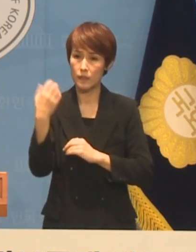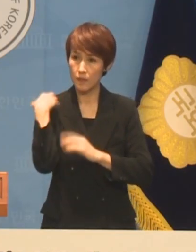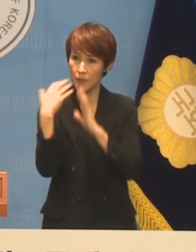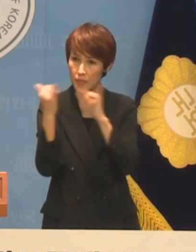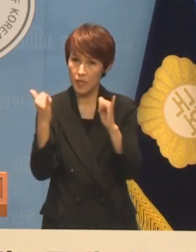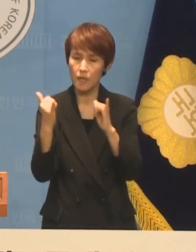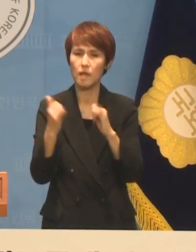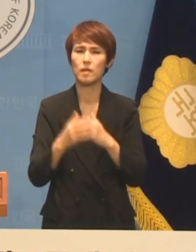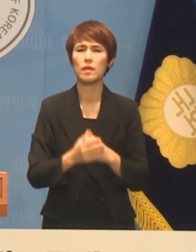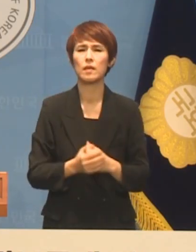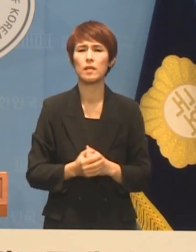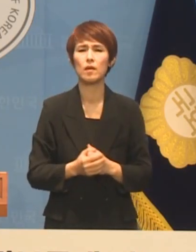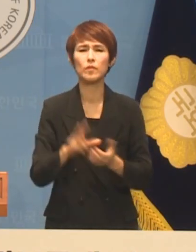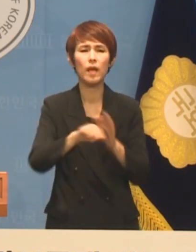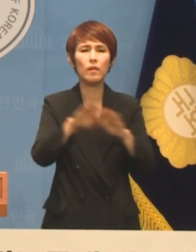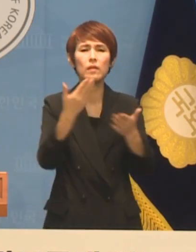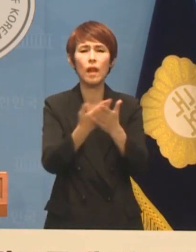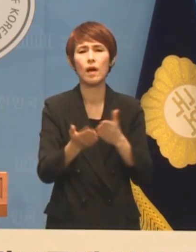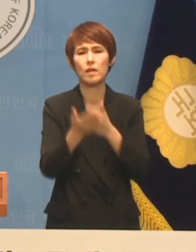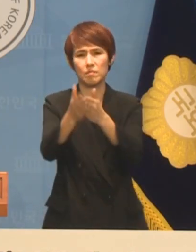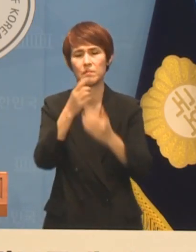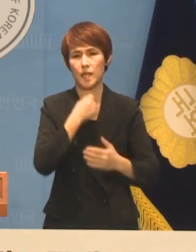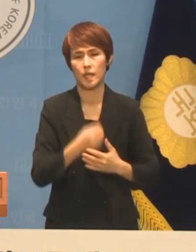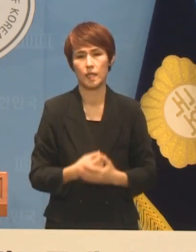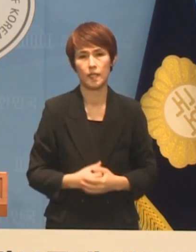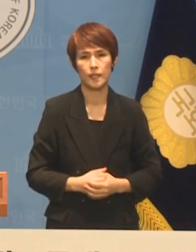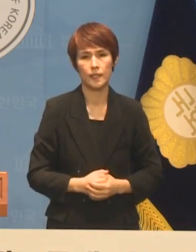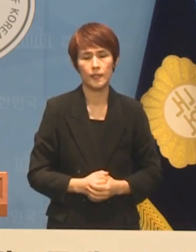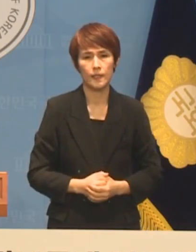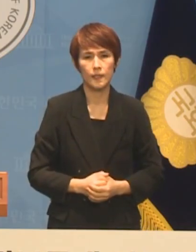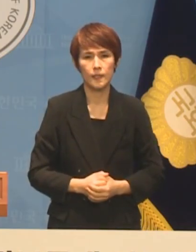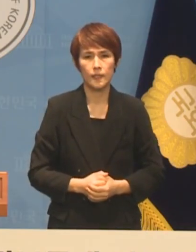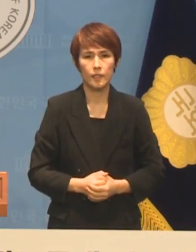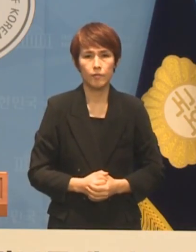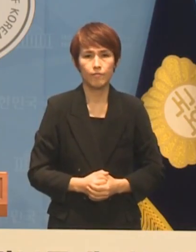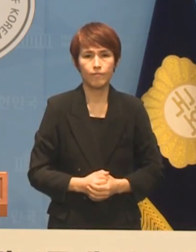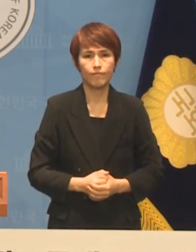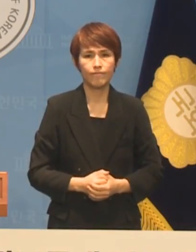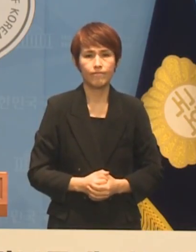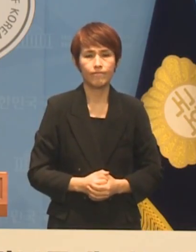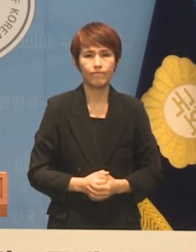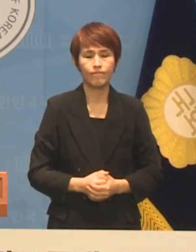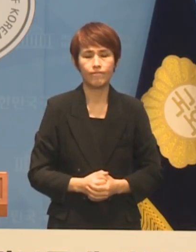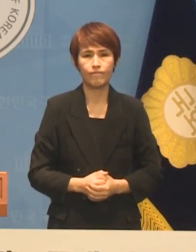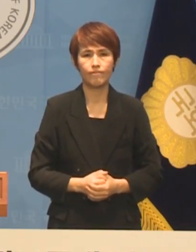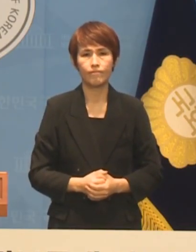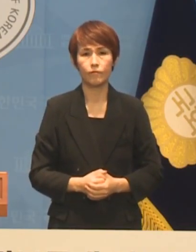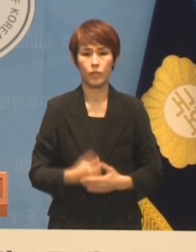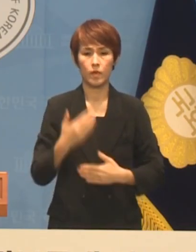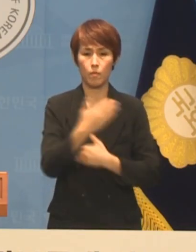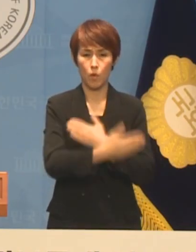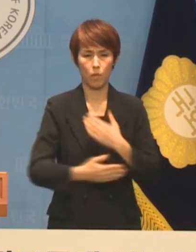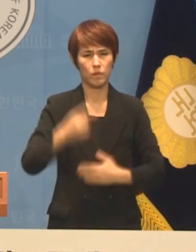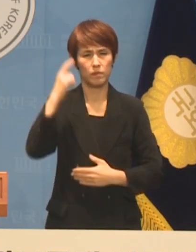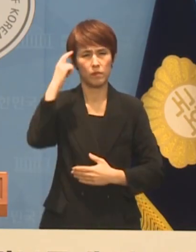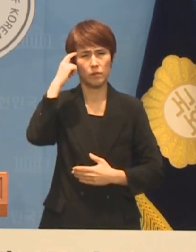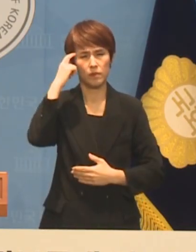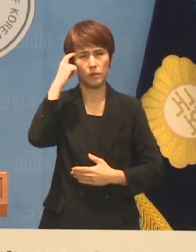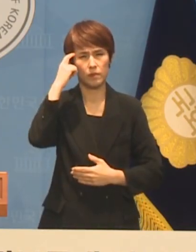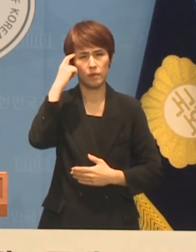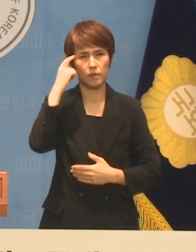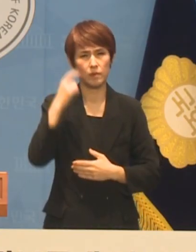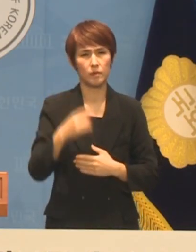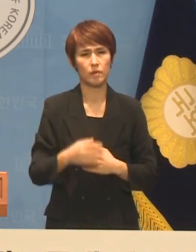요청하고 싶습니다. 이와 같은 일들로 인해 우리 몸과 정신은 망가진 채로